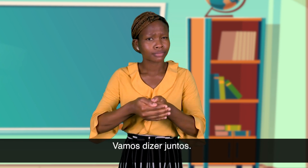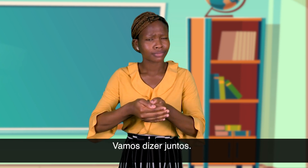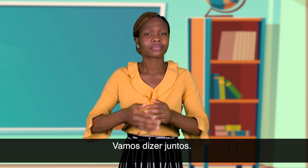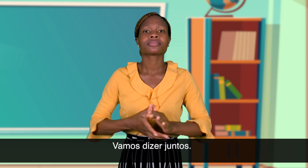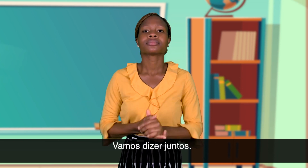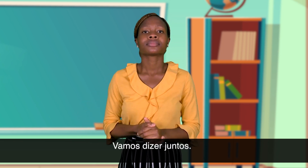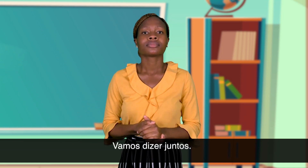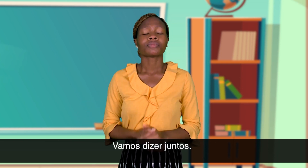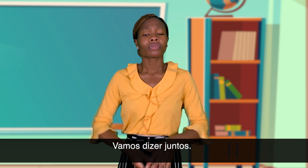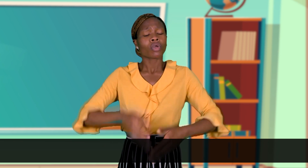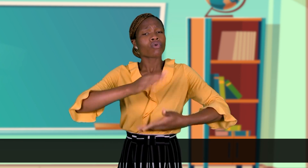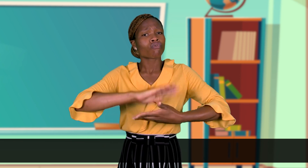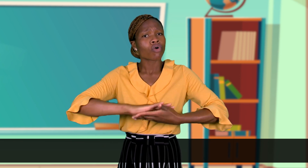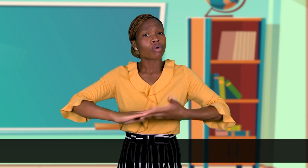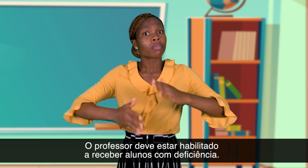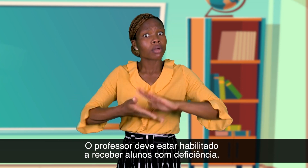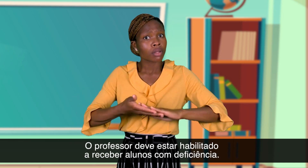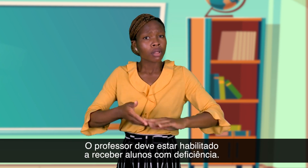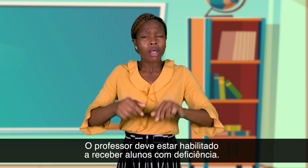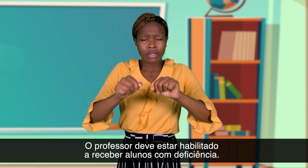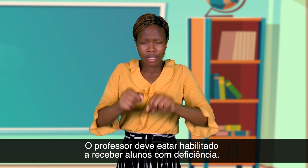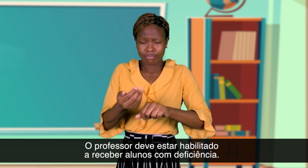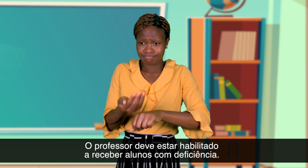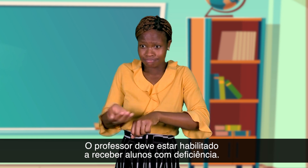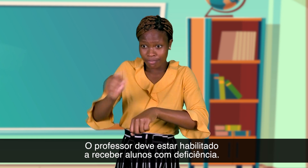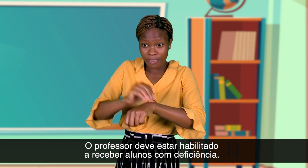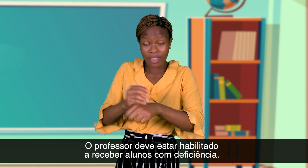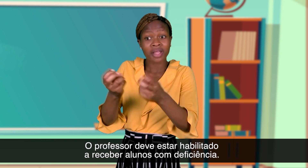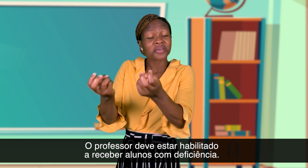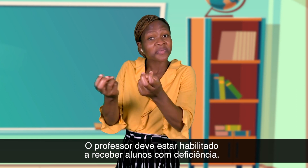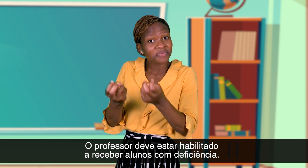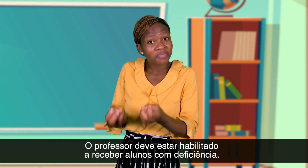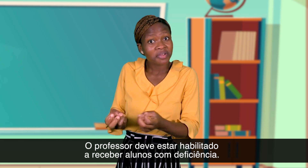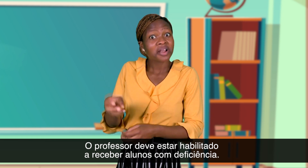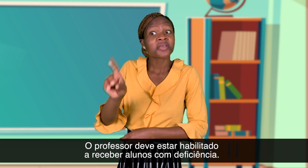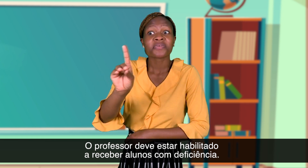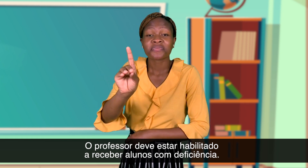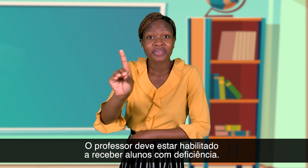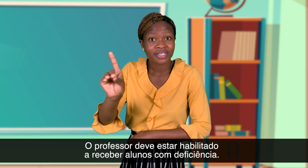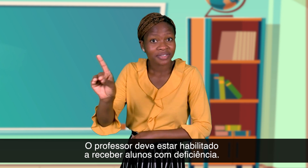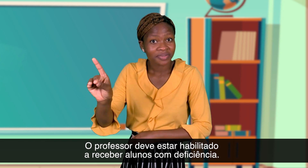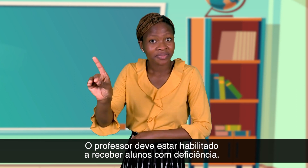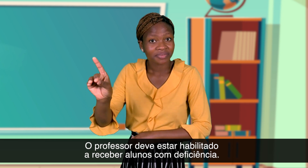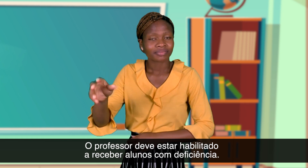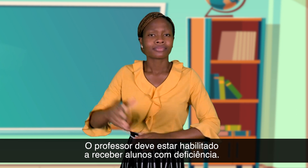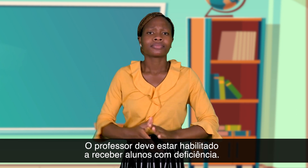Vamos dizer juntos. O professor deve estar habilitado a receber alunos com deficiência.